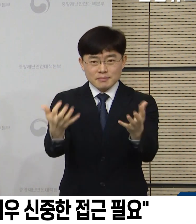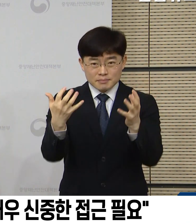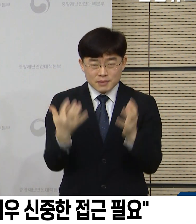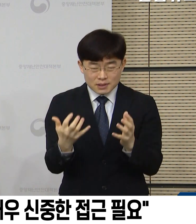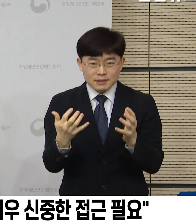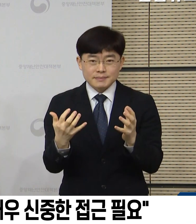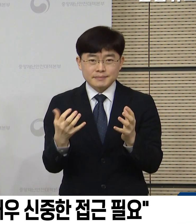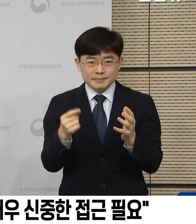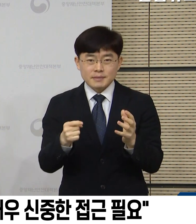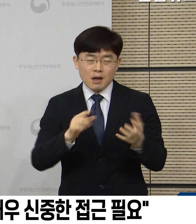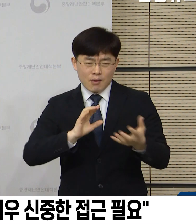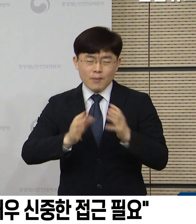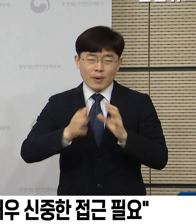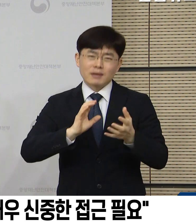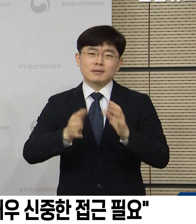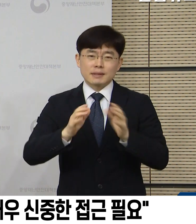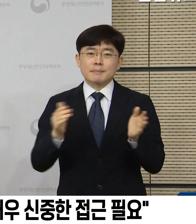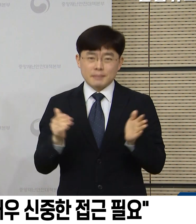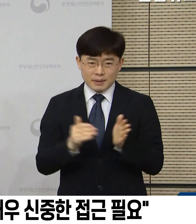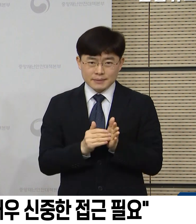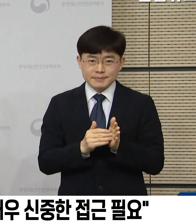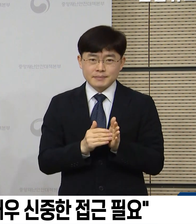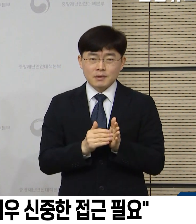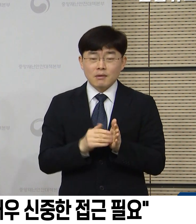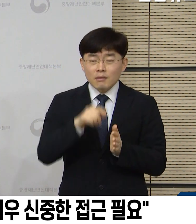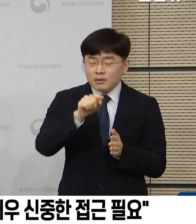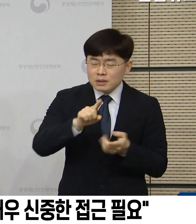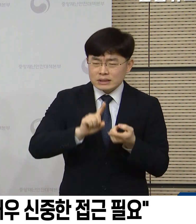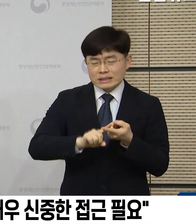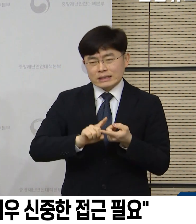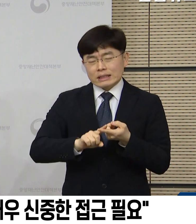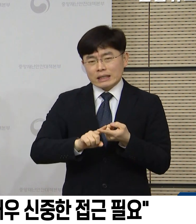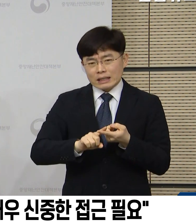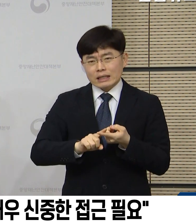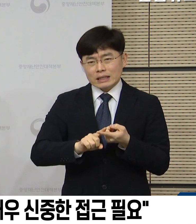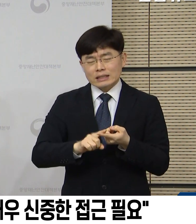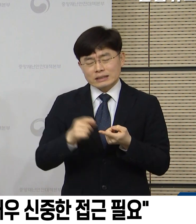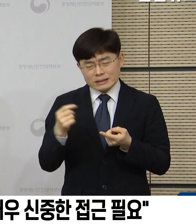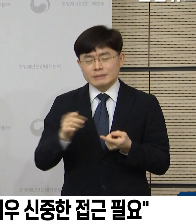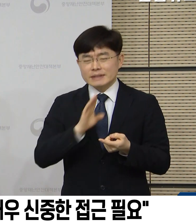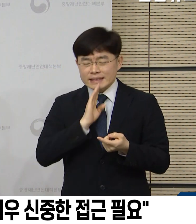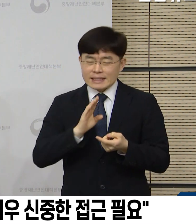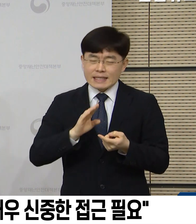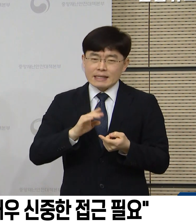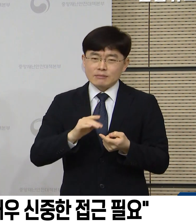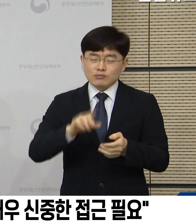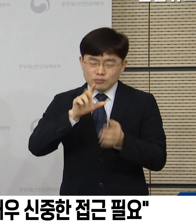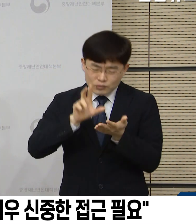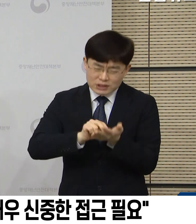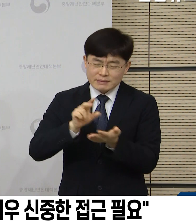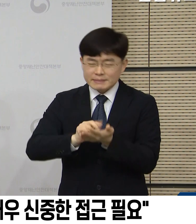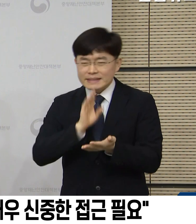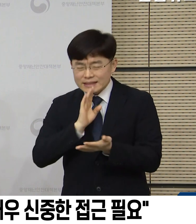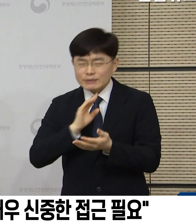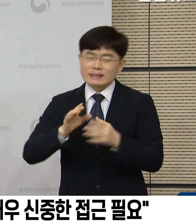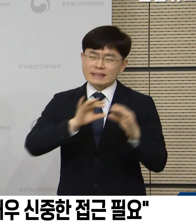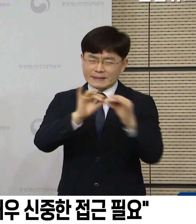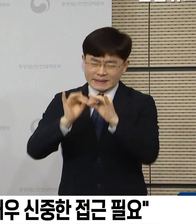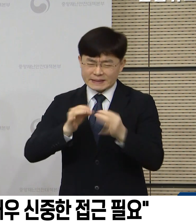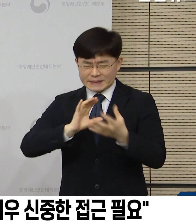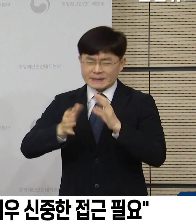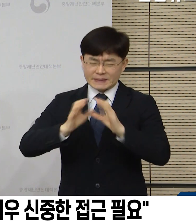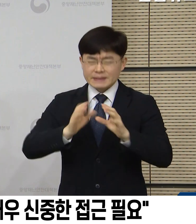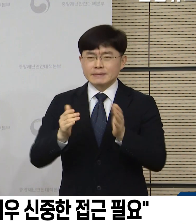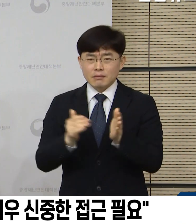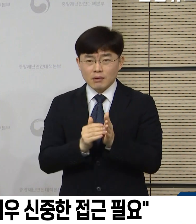시장 지사들과 같이 한 중대본 회의에서도 이 문제에 대한 논의가 있었습니다. 다만